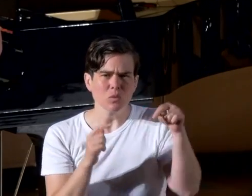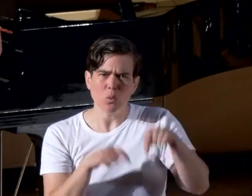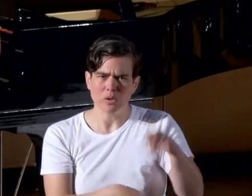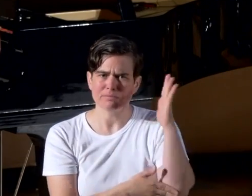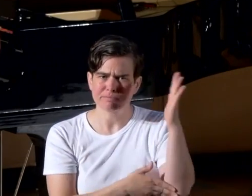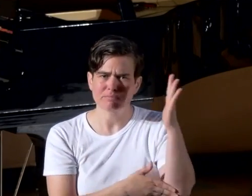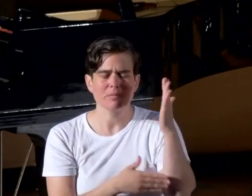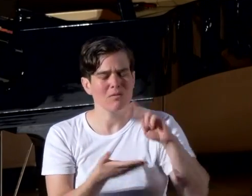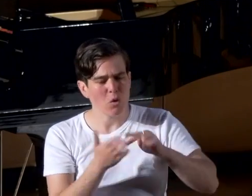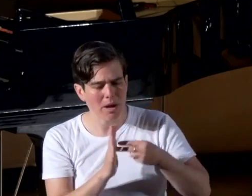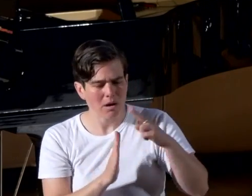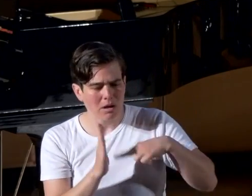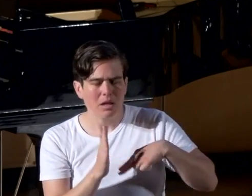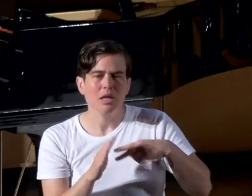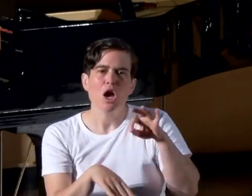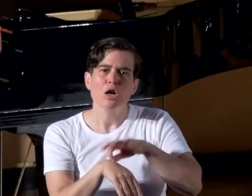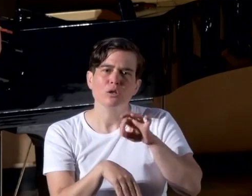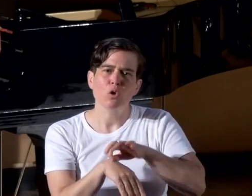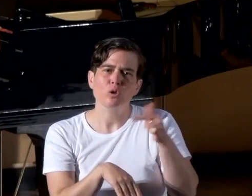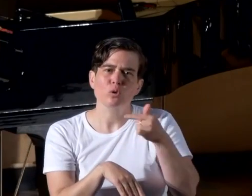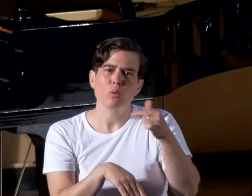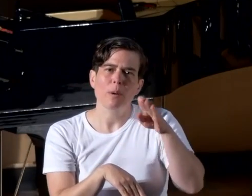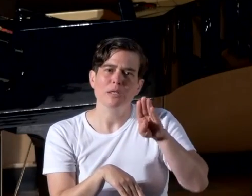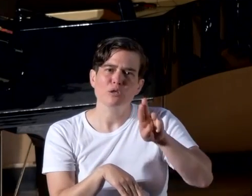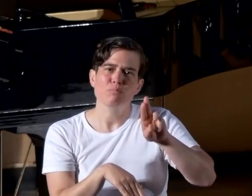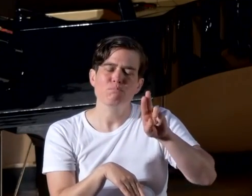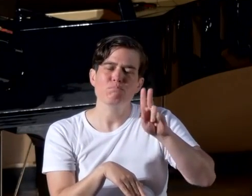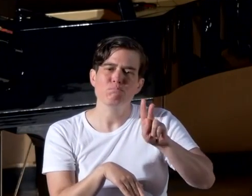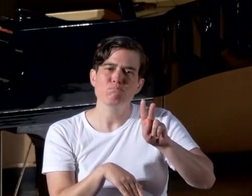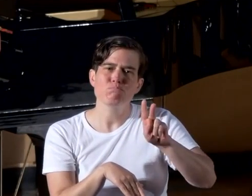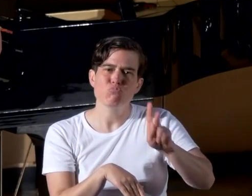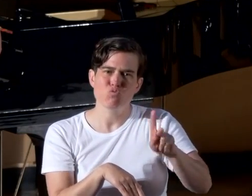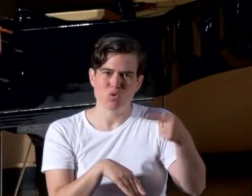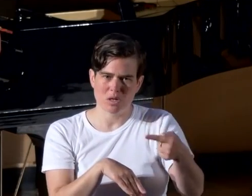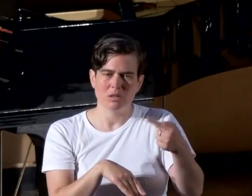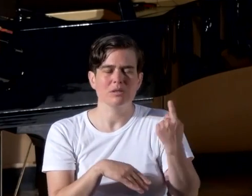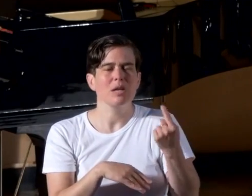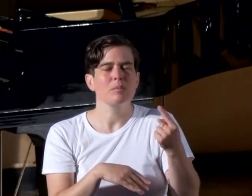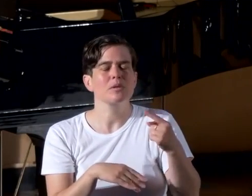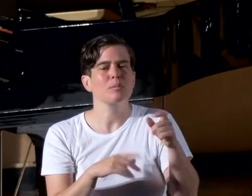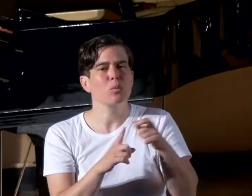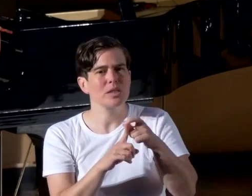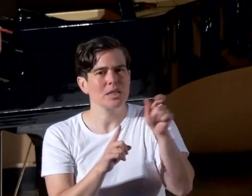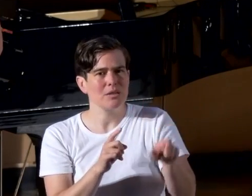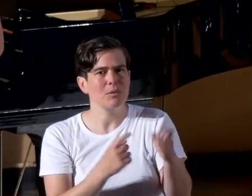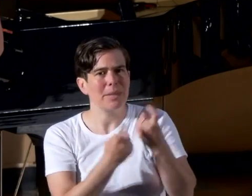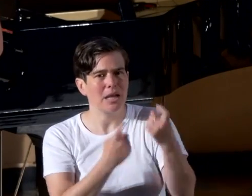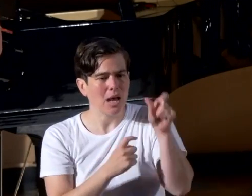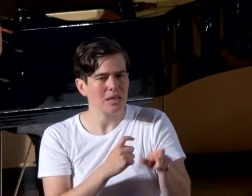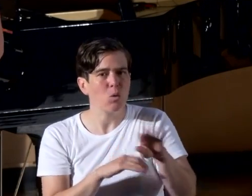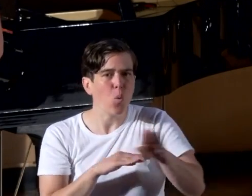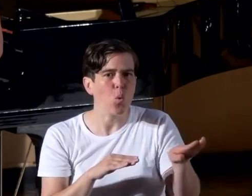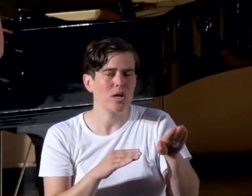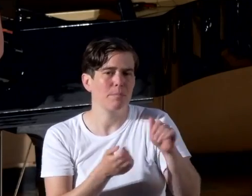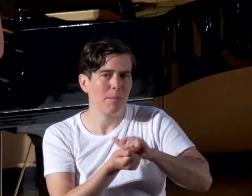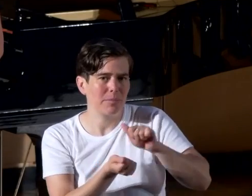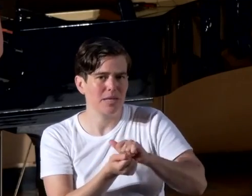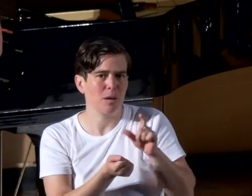Rede heute las, von Dr. Thomas Bug. Er behandelt HIV-positive Migrantinnen ohne Papiere, sprich